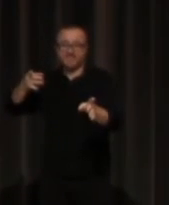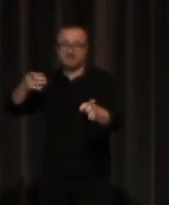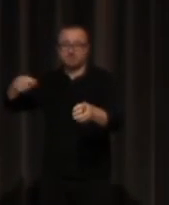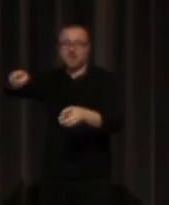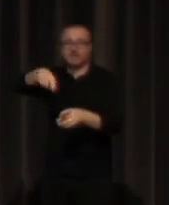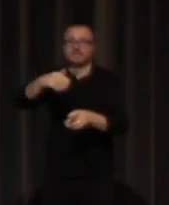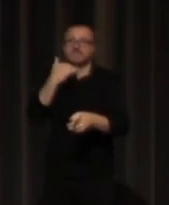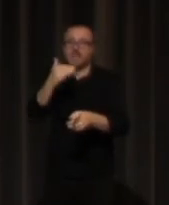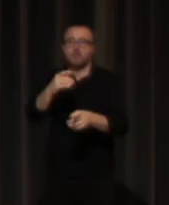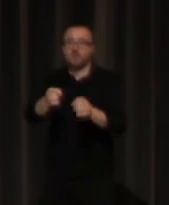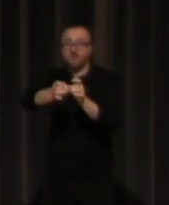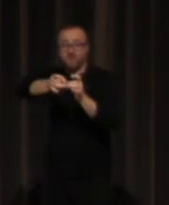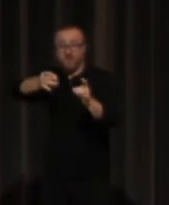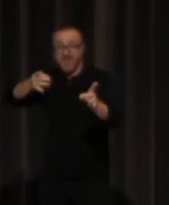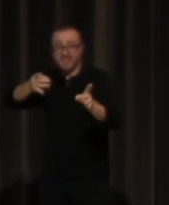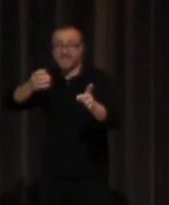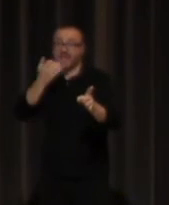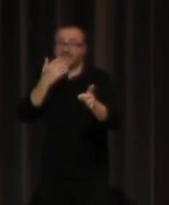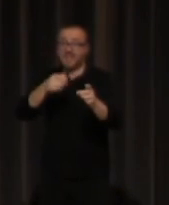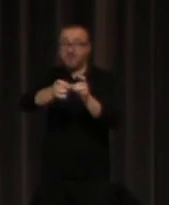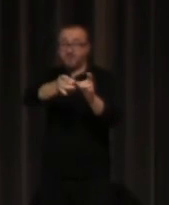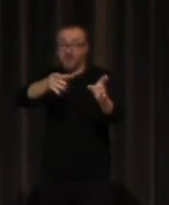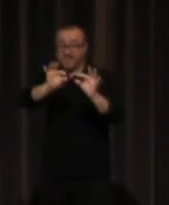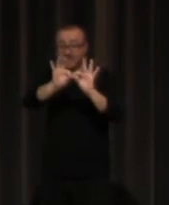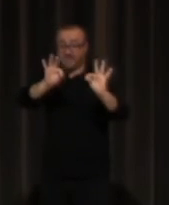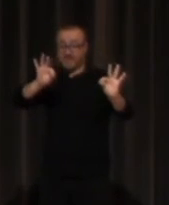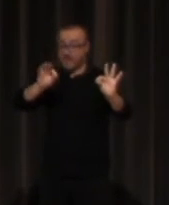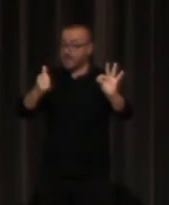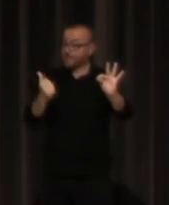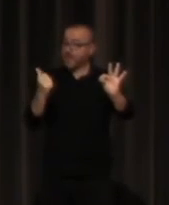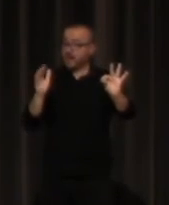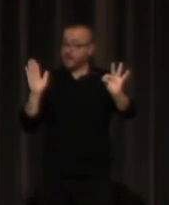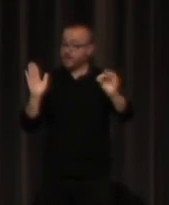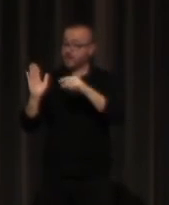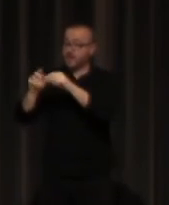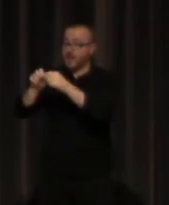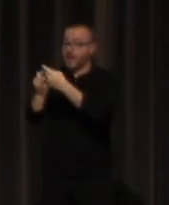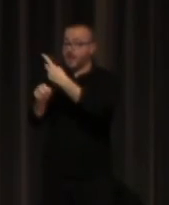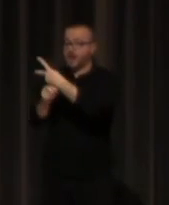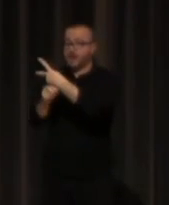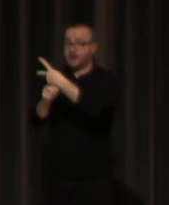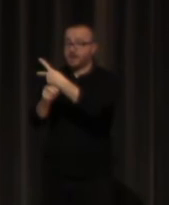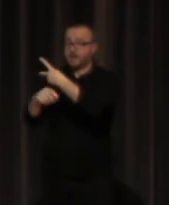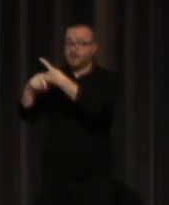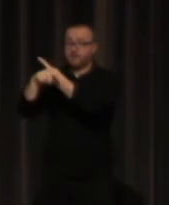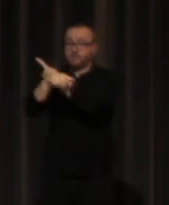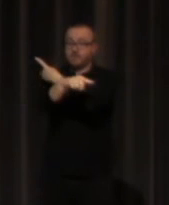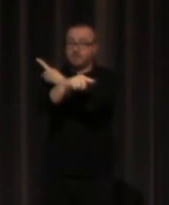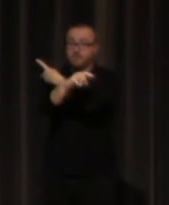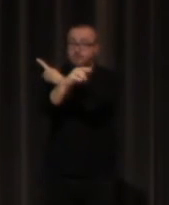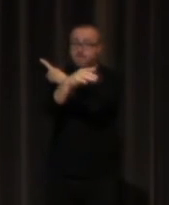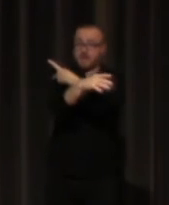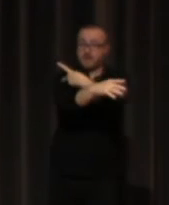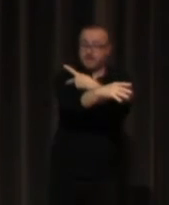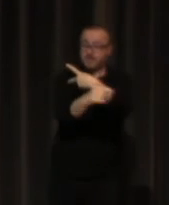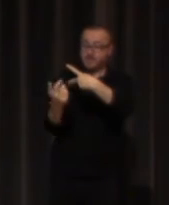es disparen, si tenen al darrere els alerons, llavors realment arriben a la seva a la meta. No?